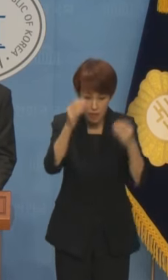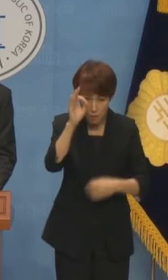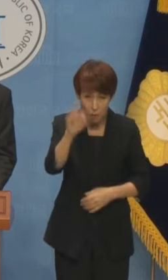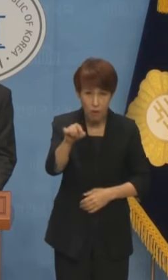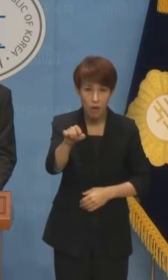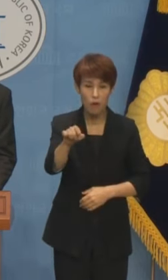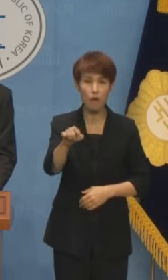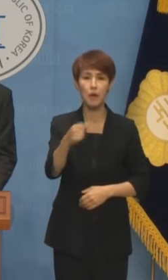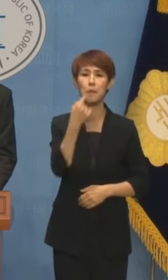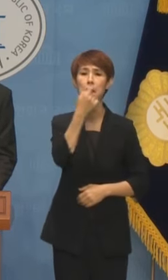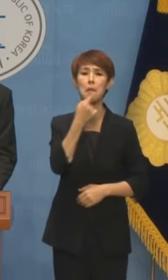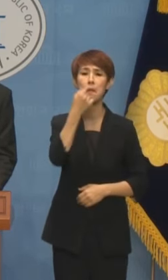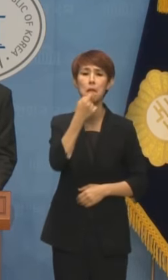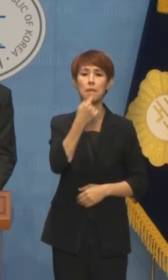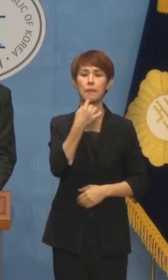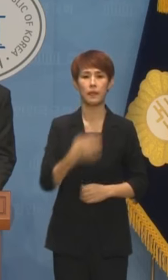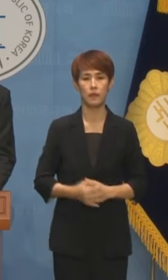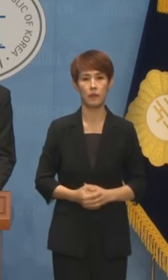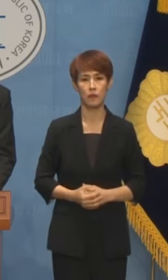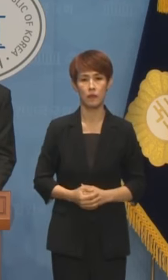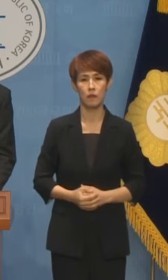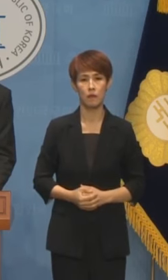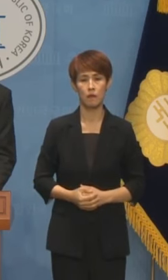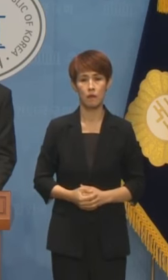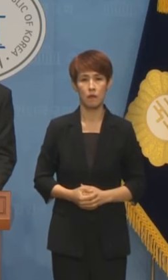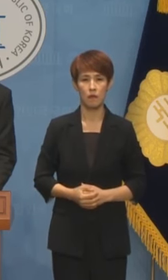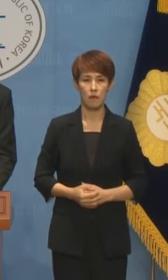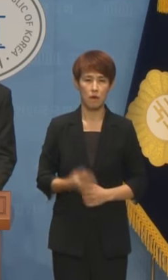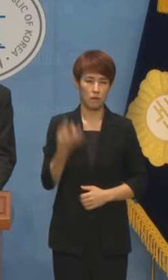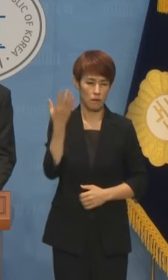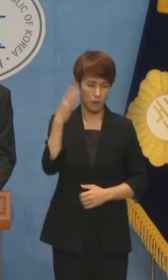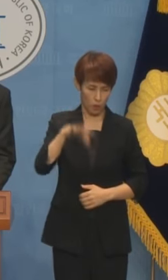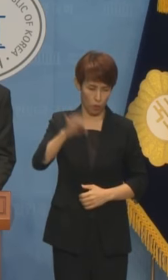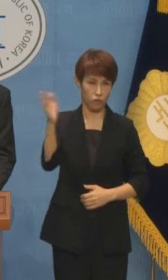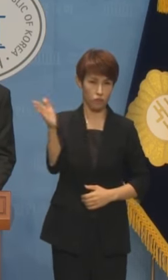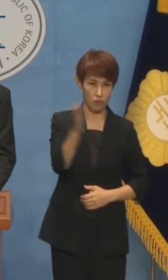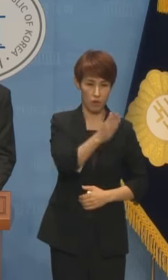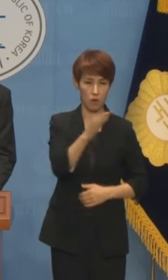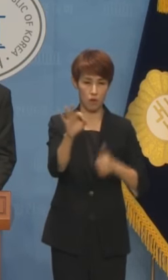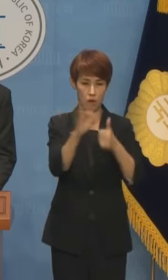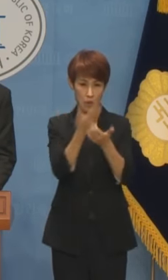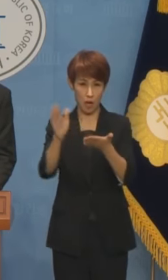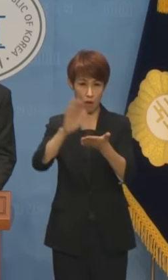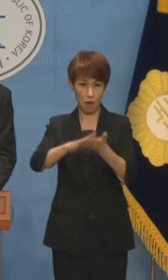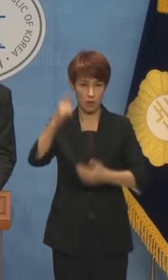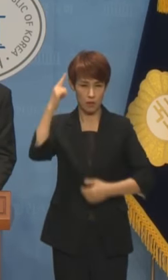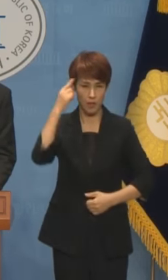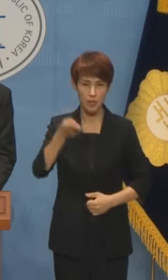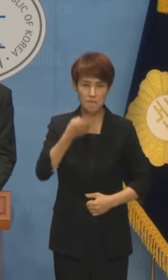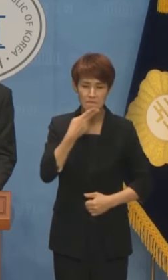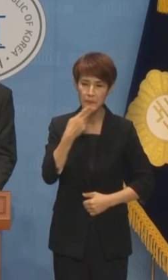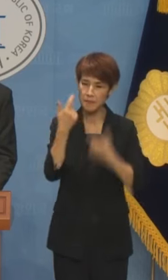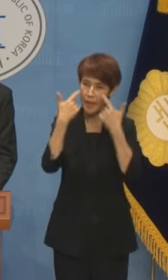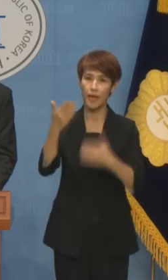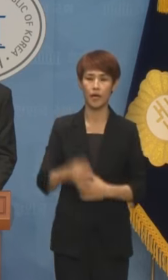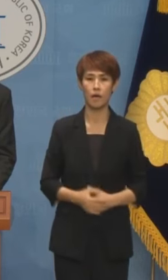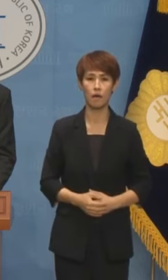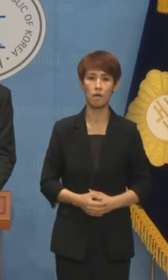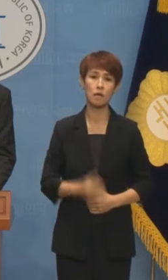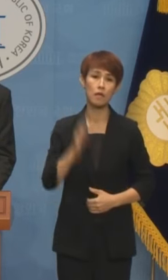단순히 말뿐이었지 사실 처음부터 개혁 의지가 없었다. 대통령